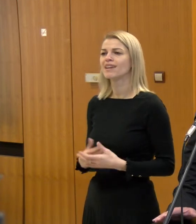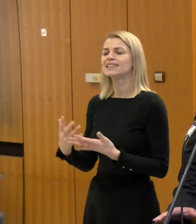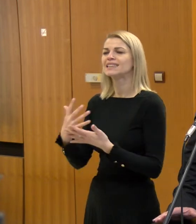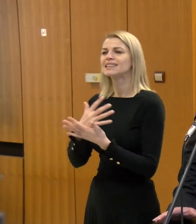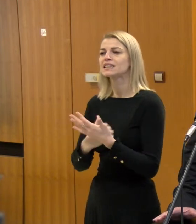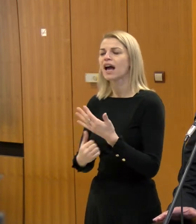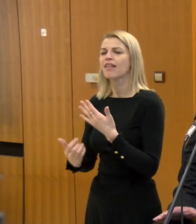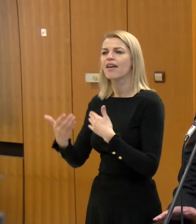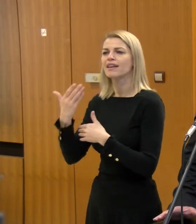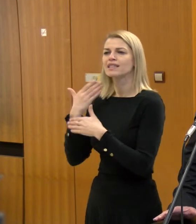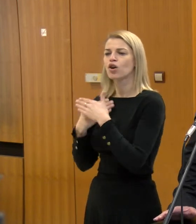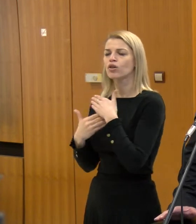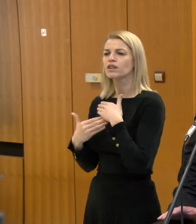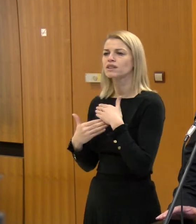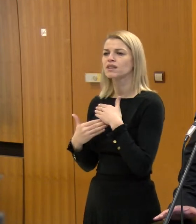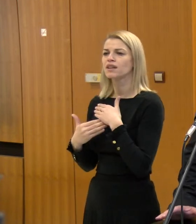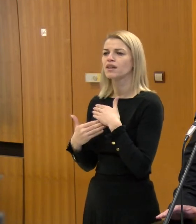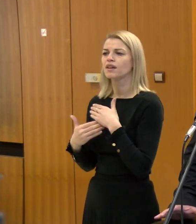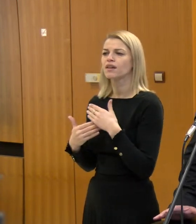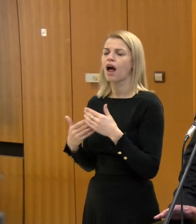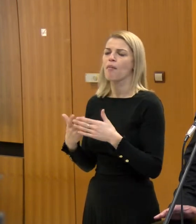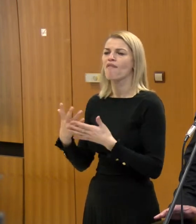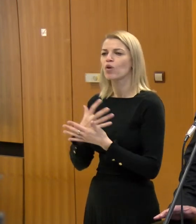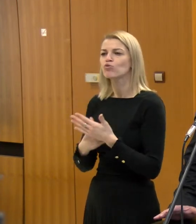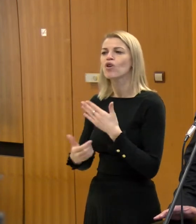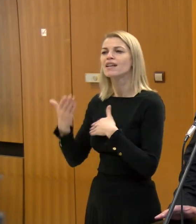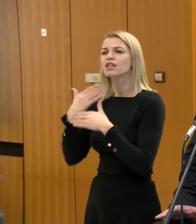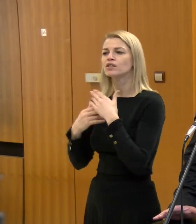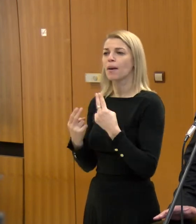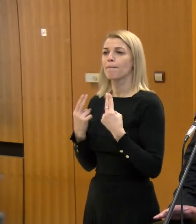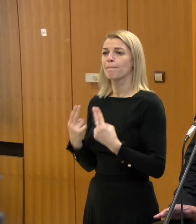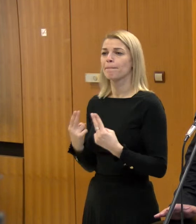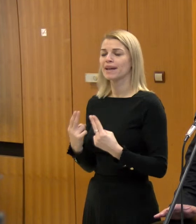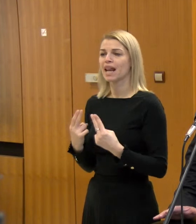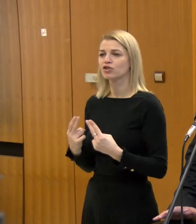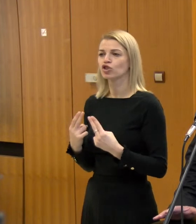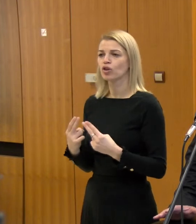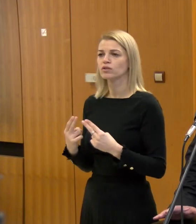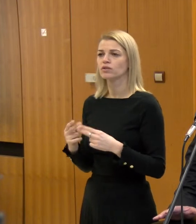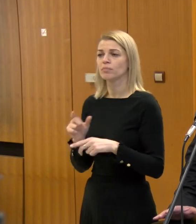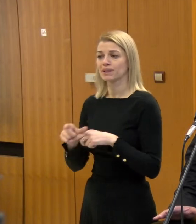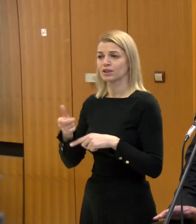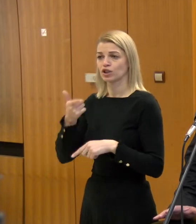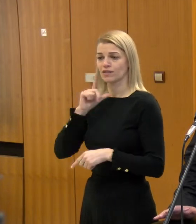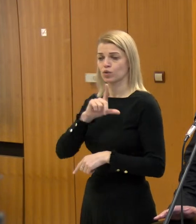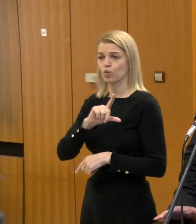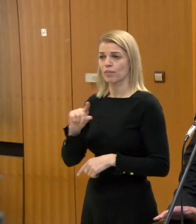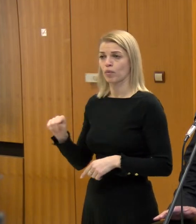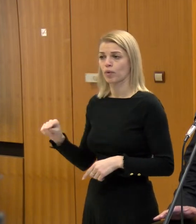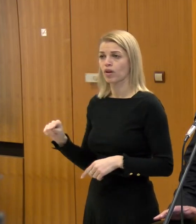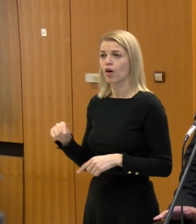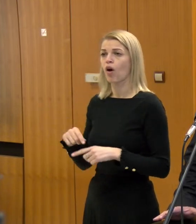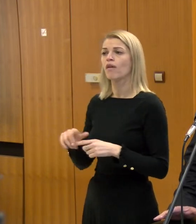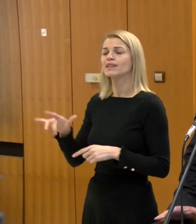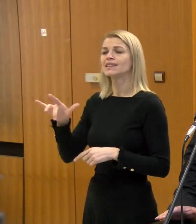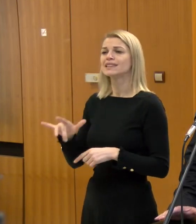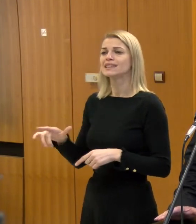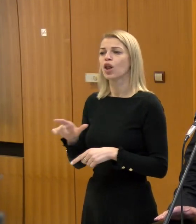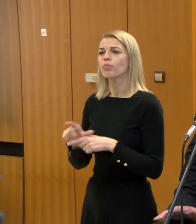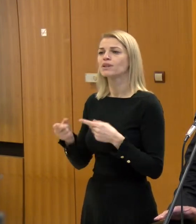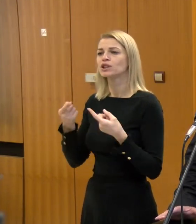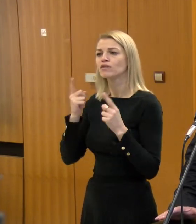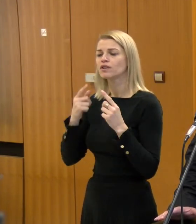získaniu historicky, využitia historické príležitosti získať pre Slovenskú republiku sídlo pre